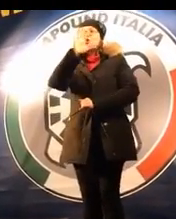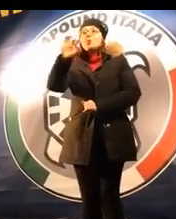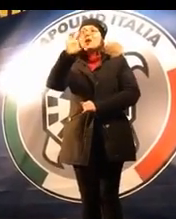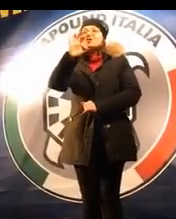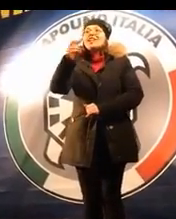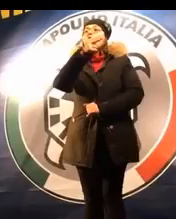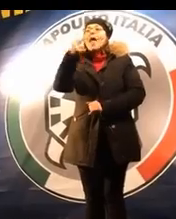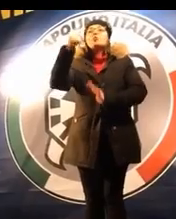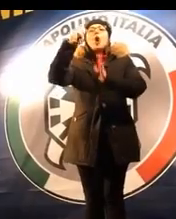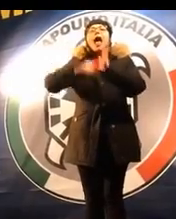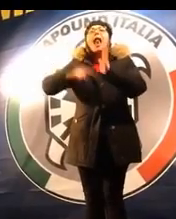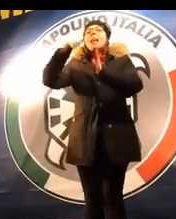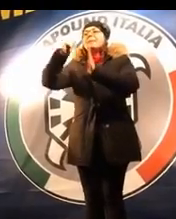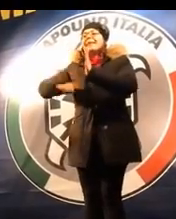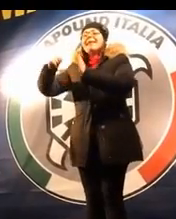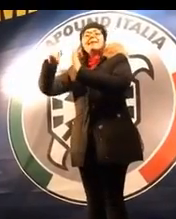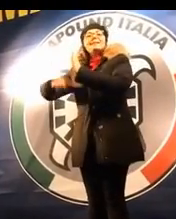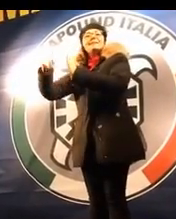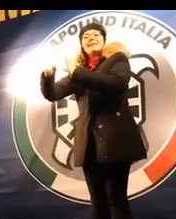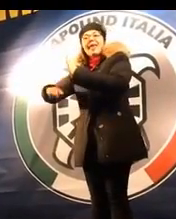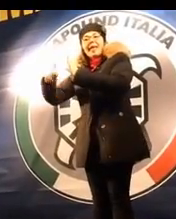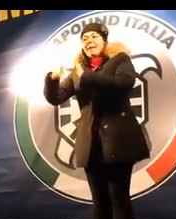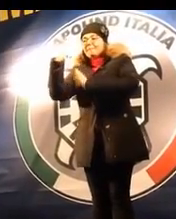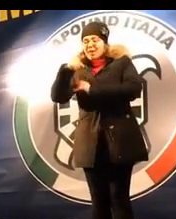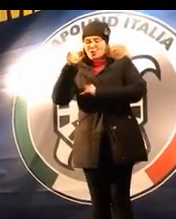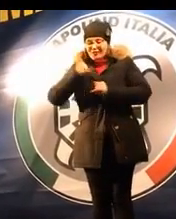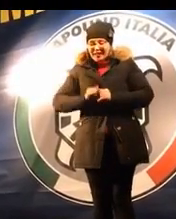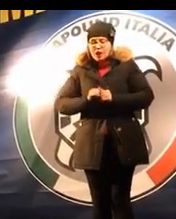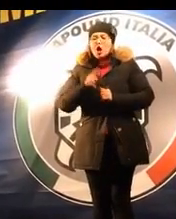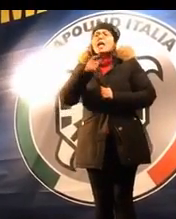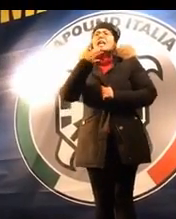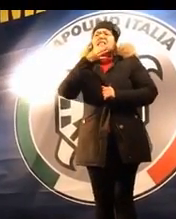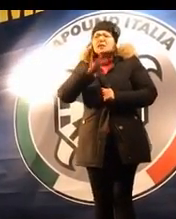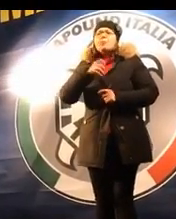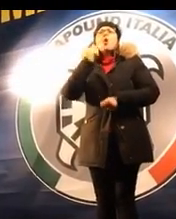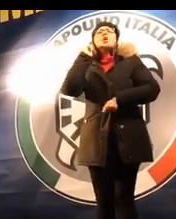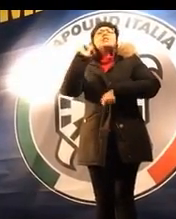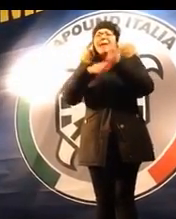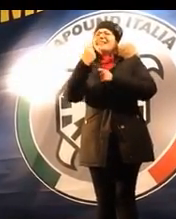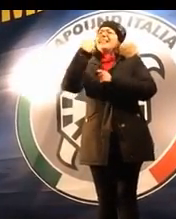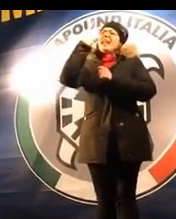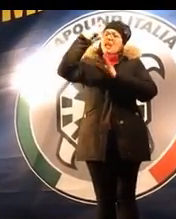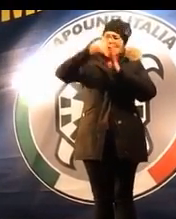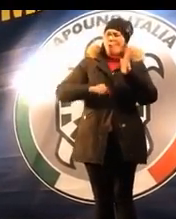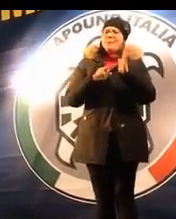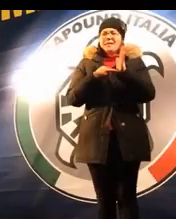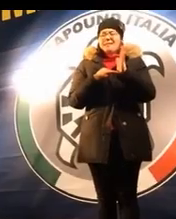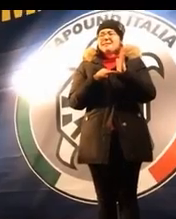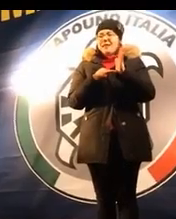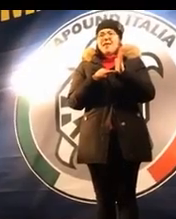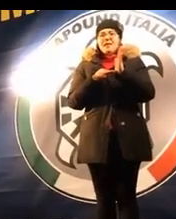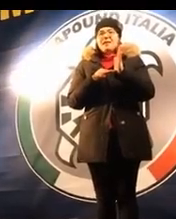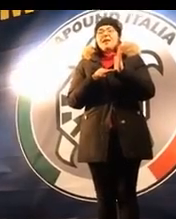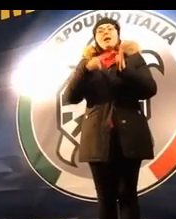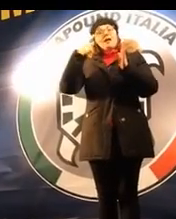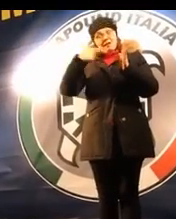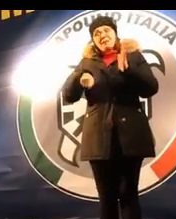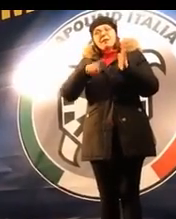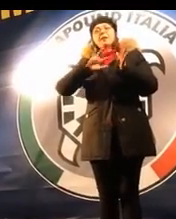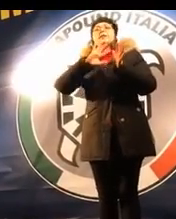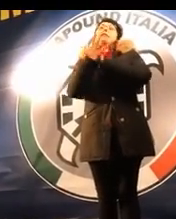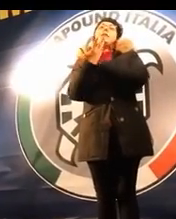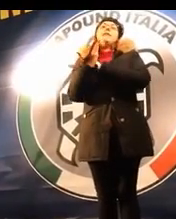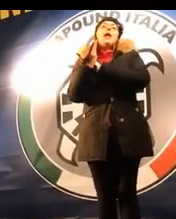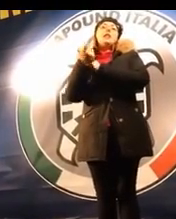italiani, disponibili per essere spesi nell'arco di un mese. Questa è una misura che può invertire la curva demografica che ci